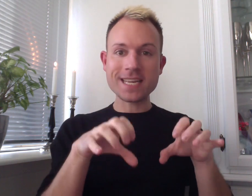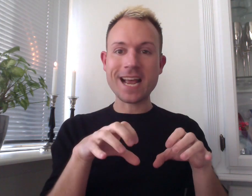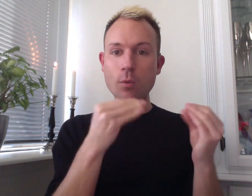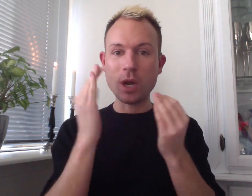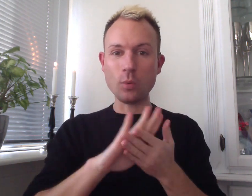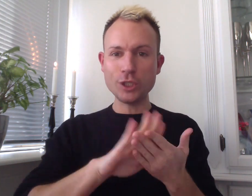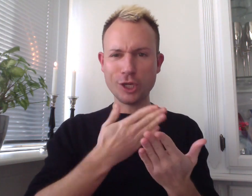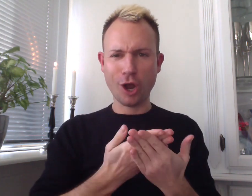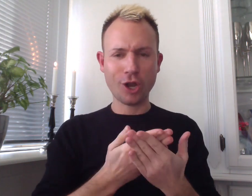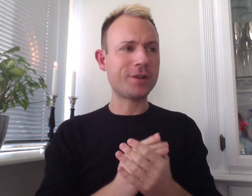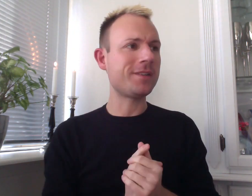indtager ud af ugen 12,